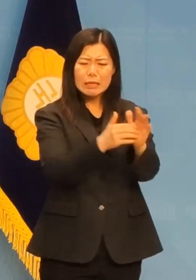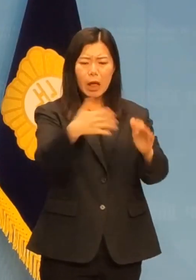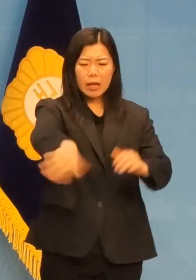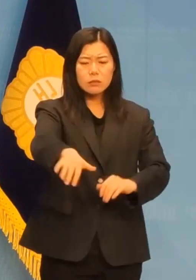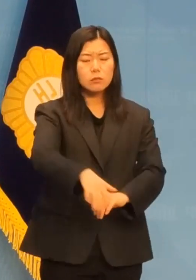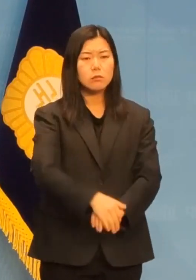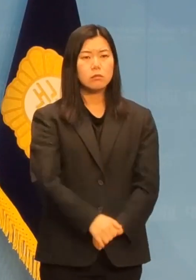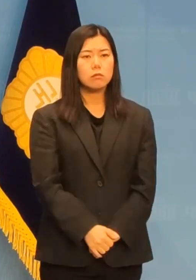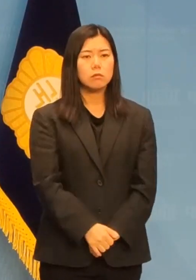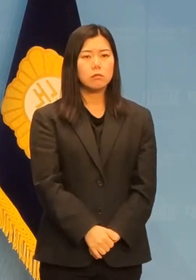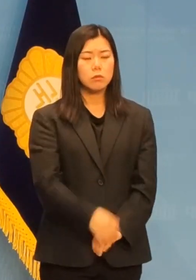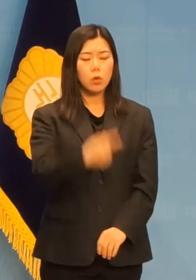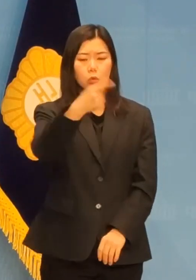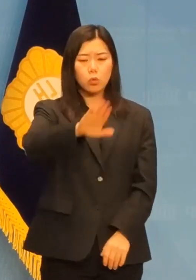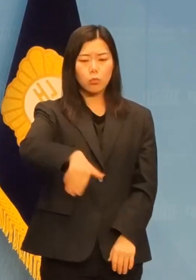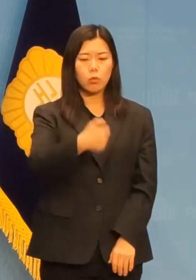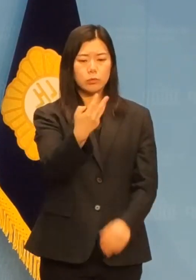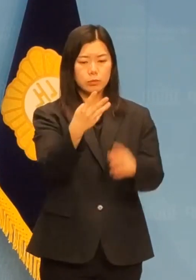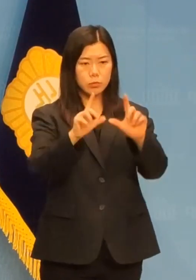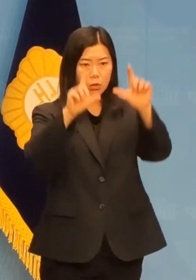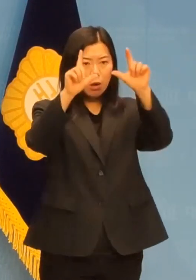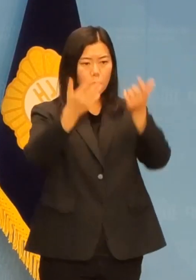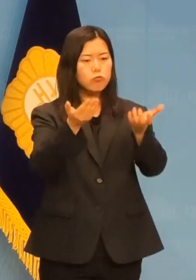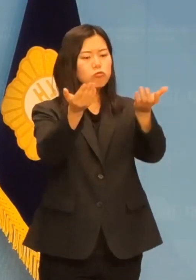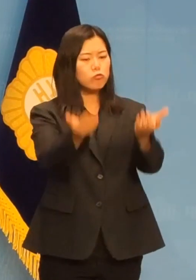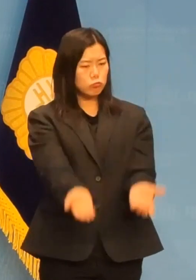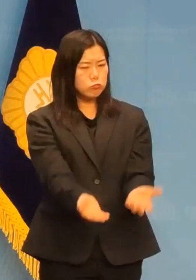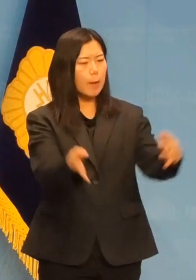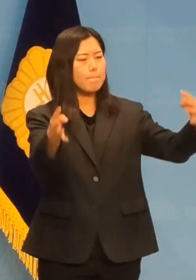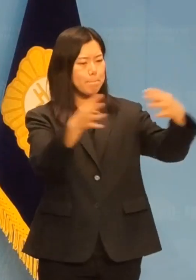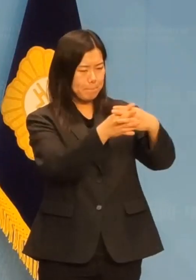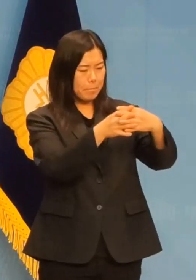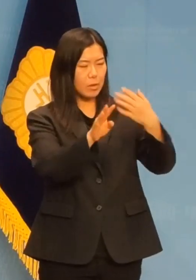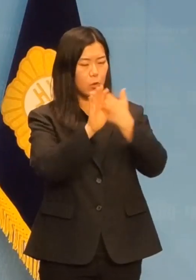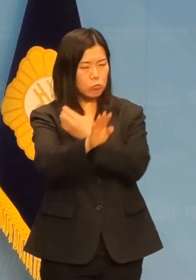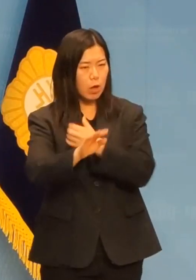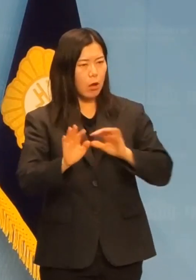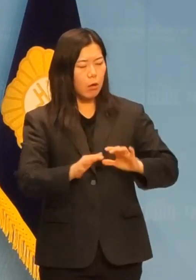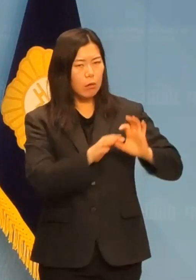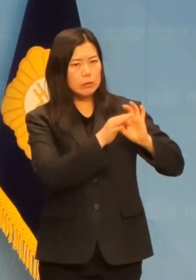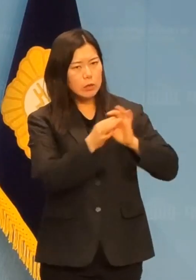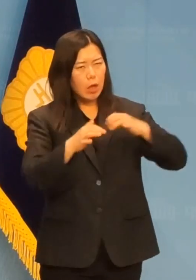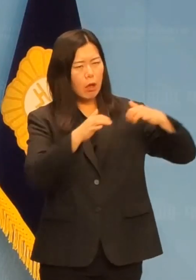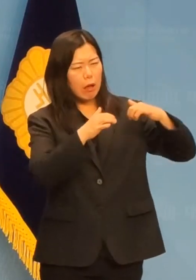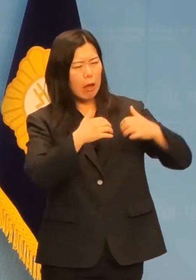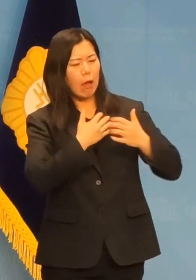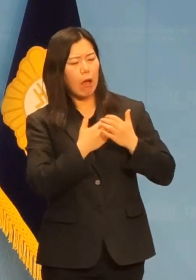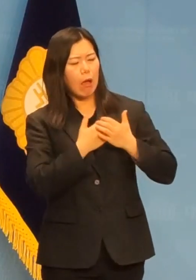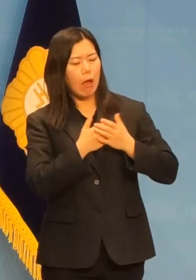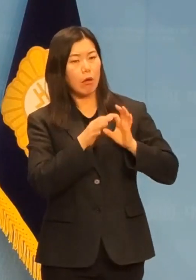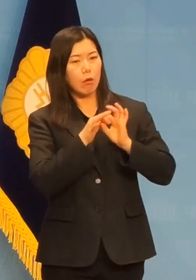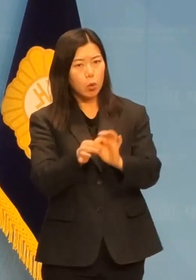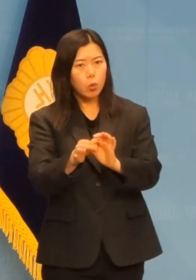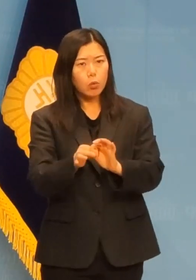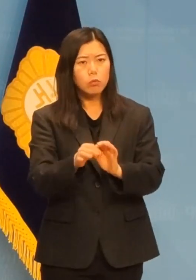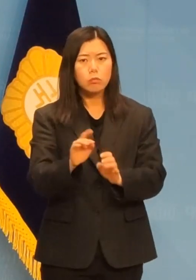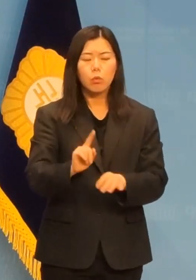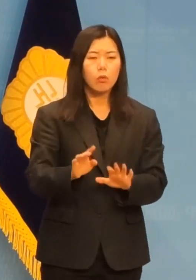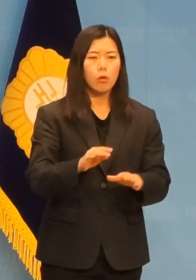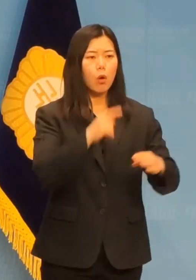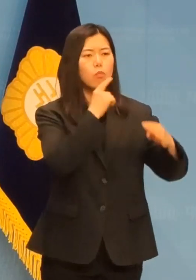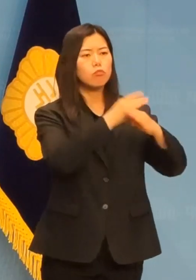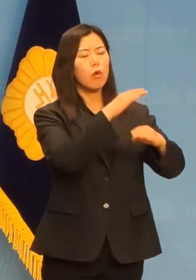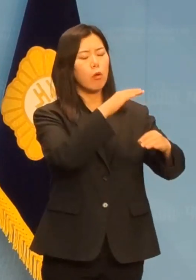나라입니다. 1953년 휴전 이후 군사적 긴장이 계속되어 온 책임은 반복된